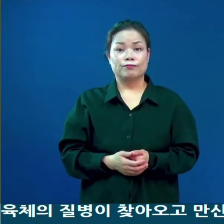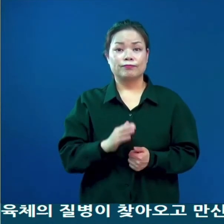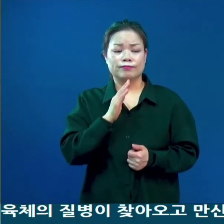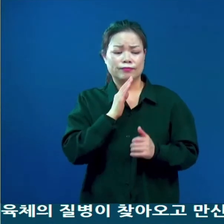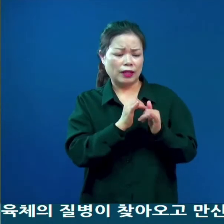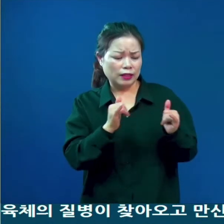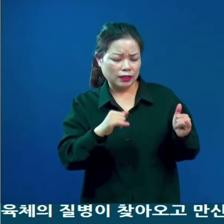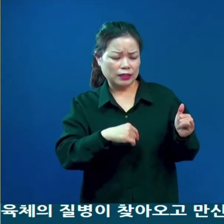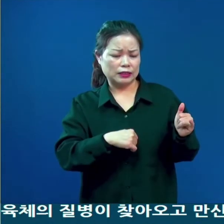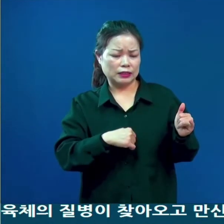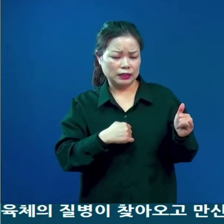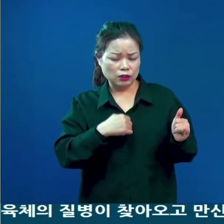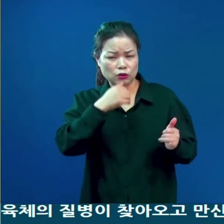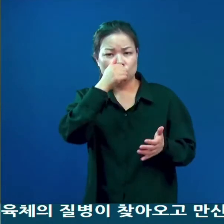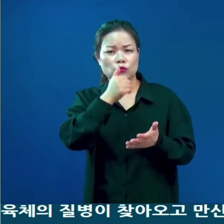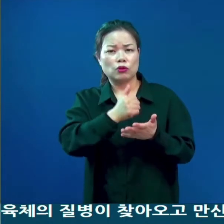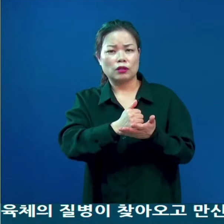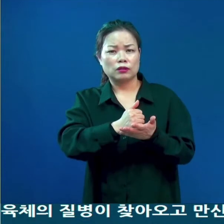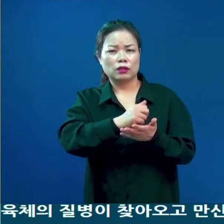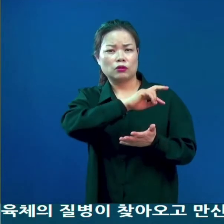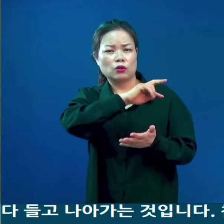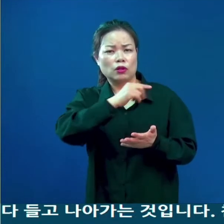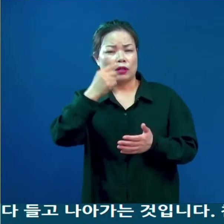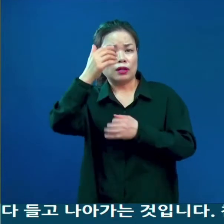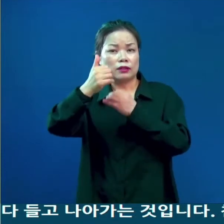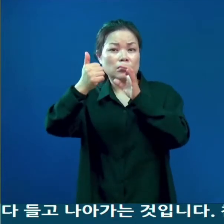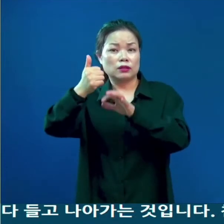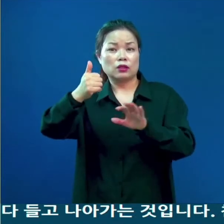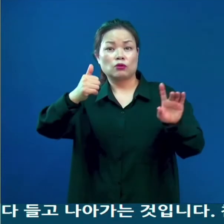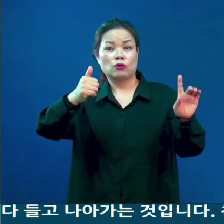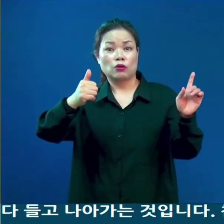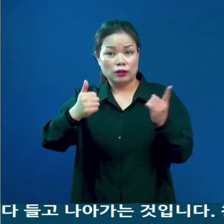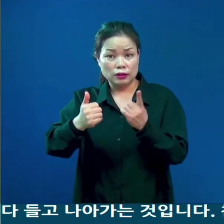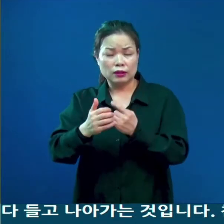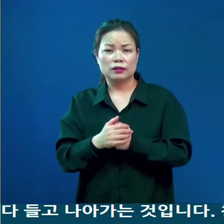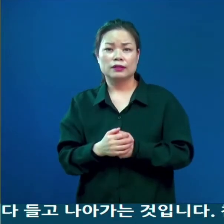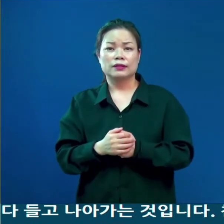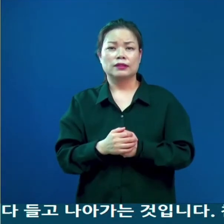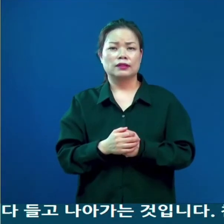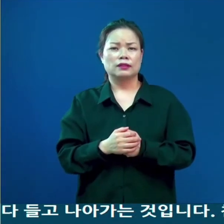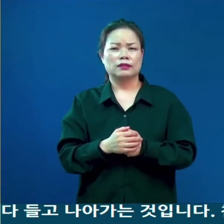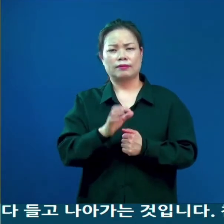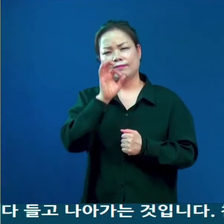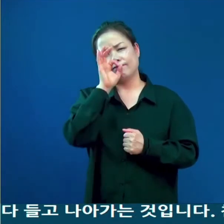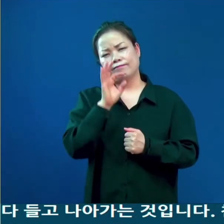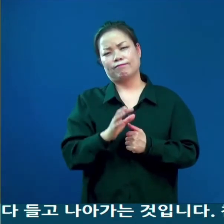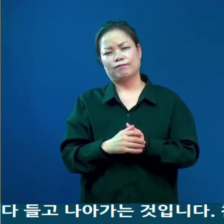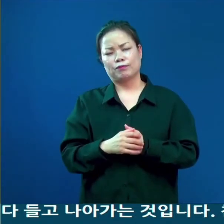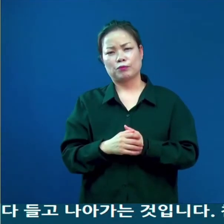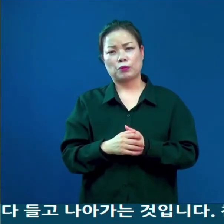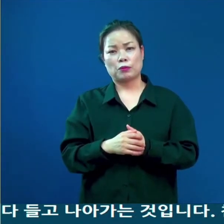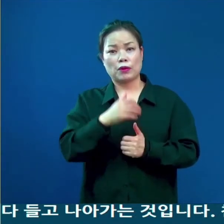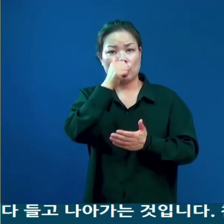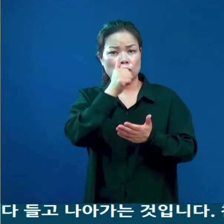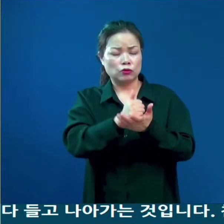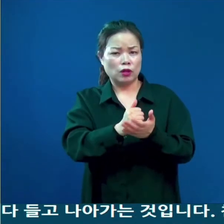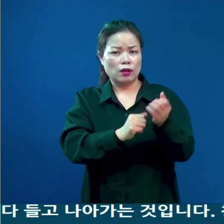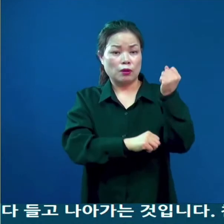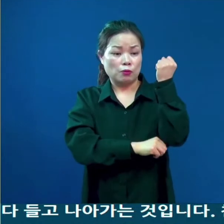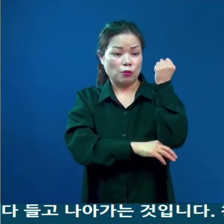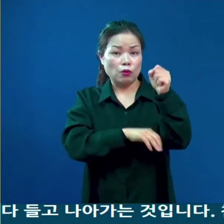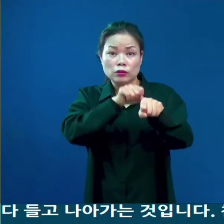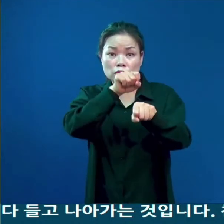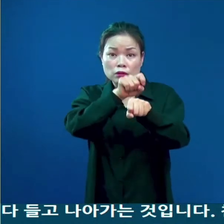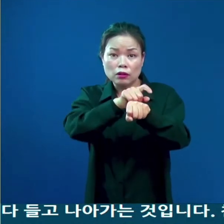사실 인간 스스로 죄에서 돌이켜 하나님께로 돌아간다, 이것은 안 되는 거예요. 죄의 본성을 가지고